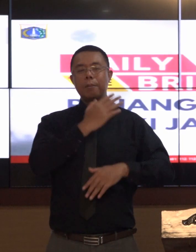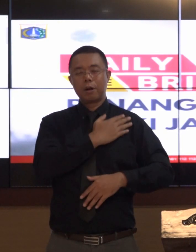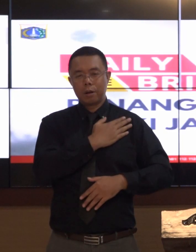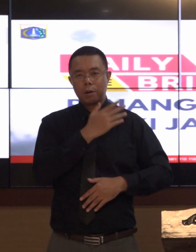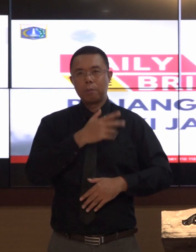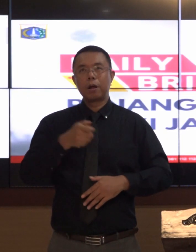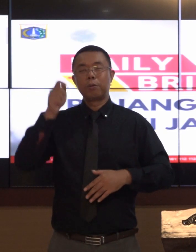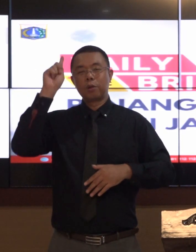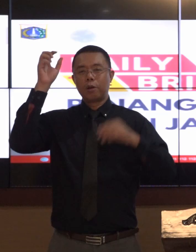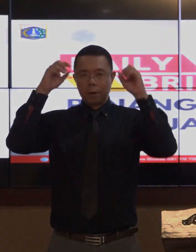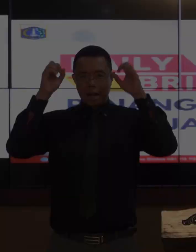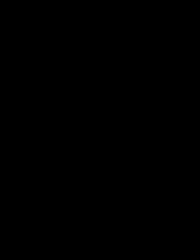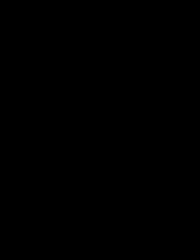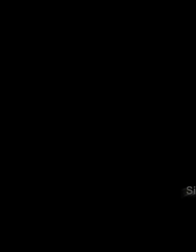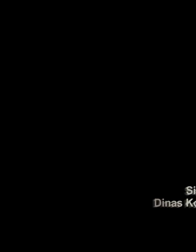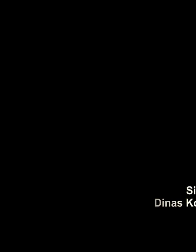wabarakatuh